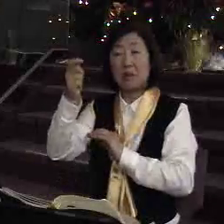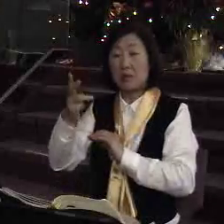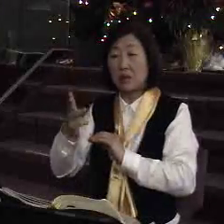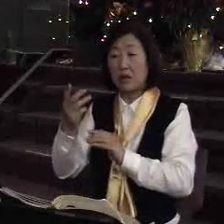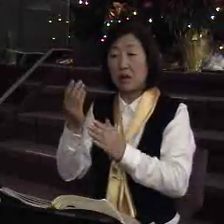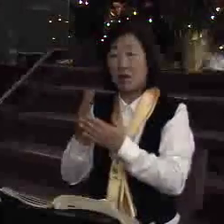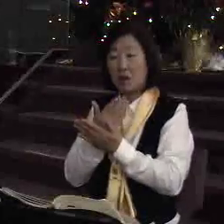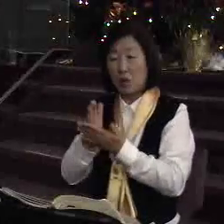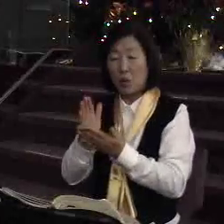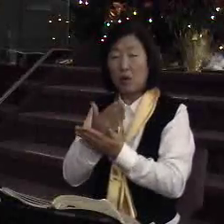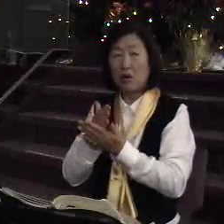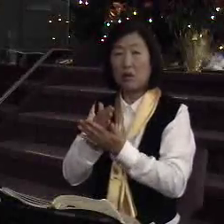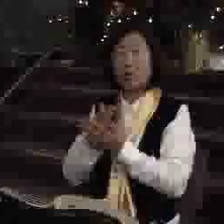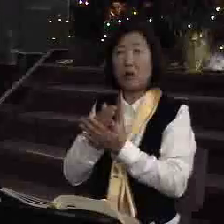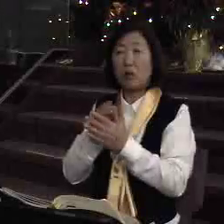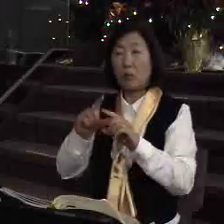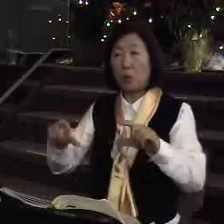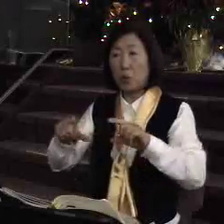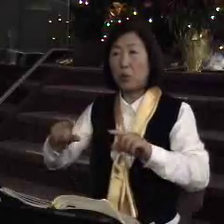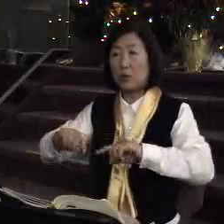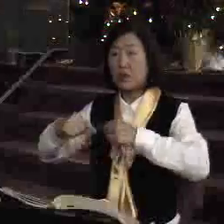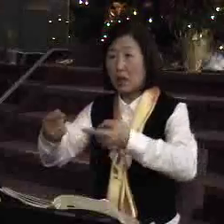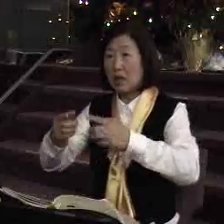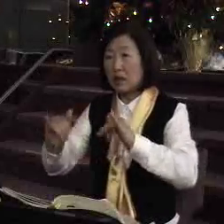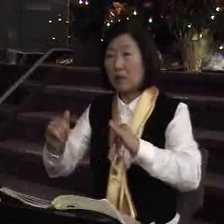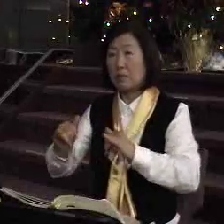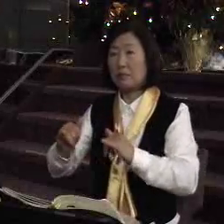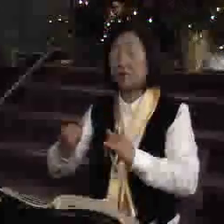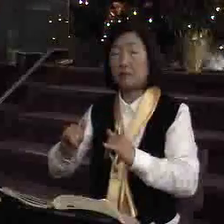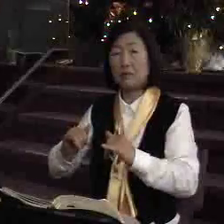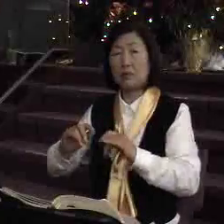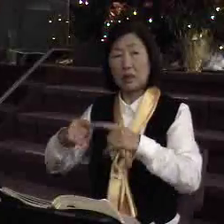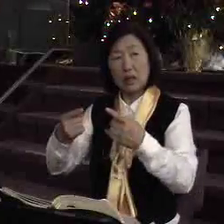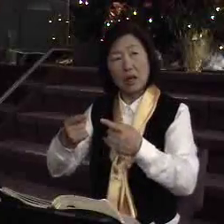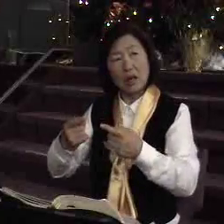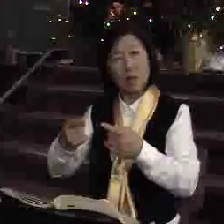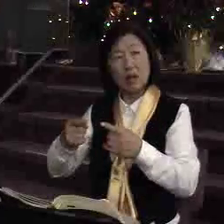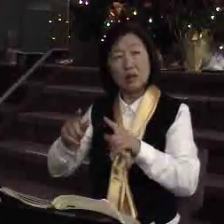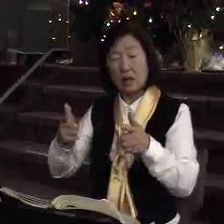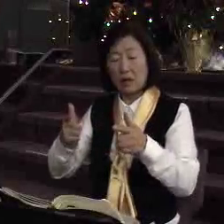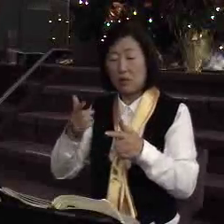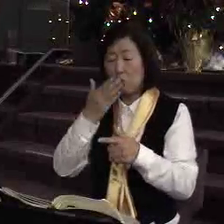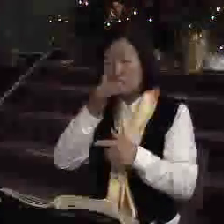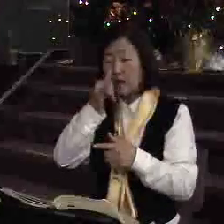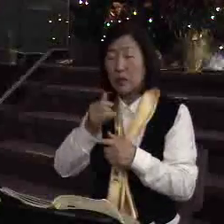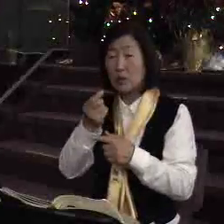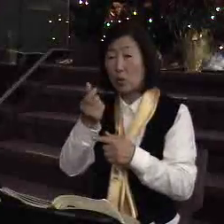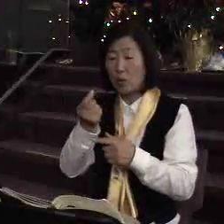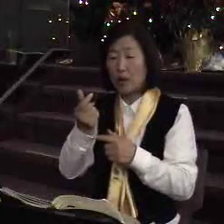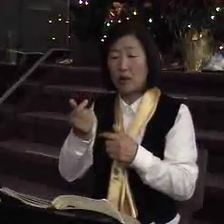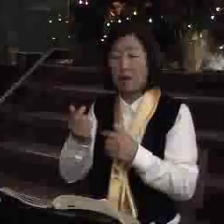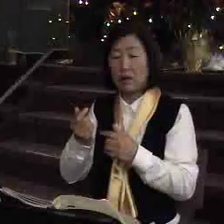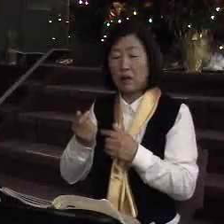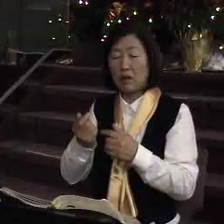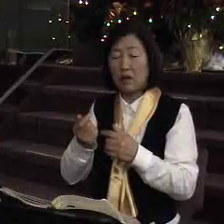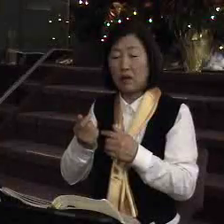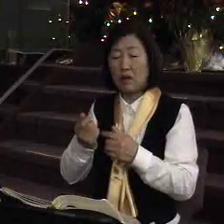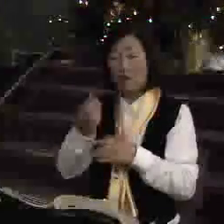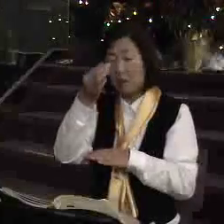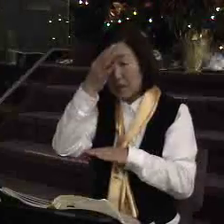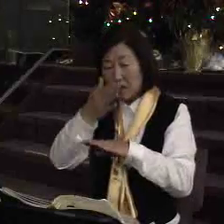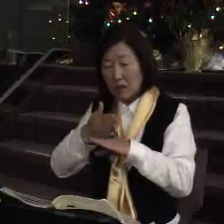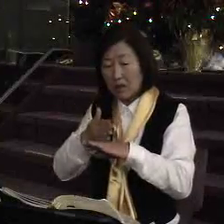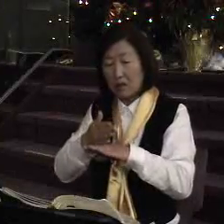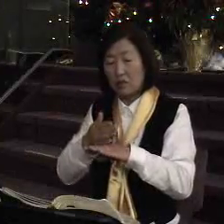동안에 평소 잘 들어가시던 부분이 잘 안 들어갈 수 있습니다. 여러분께서 조금만 양해해 주시고